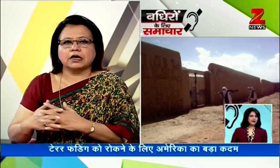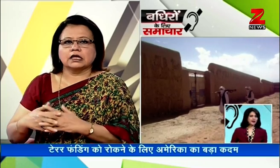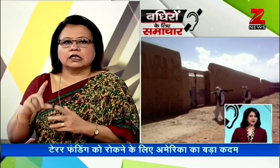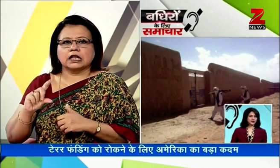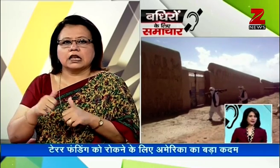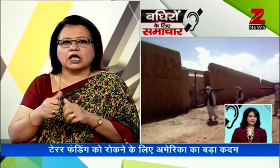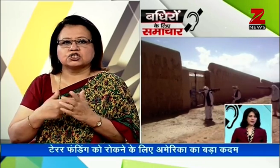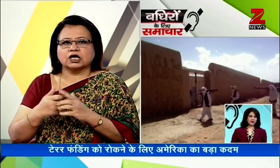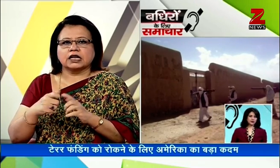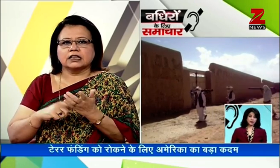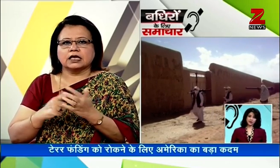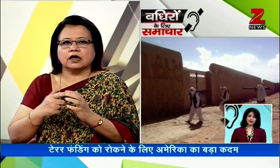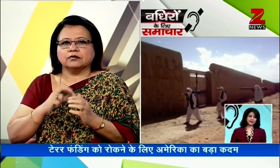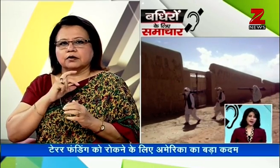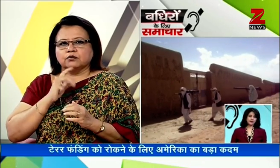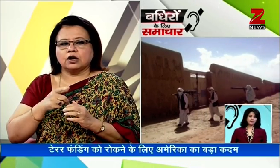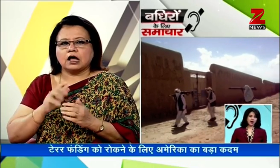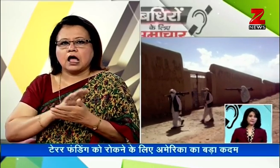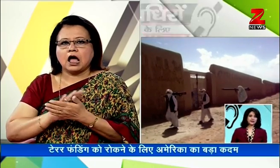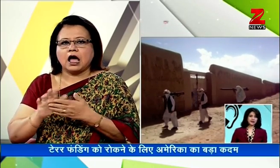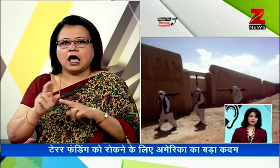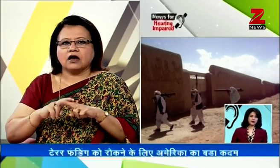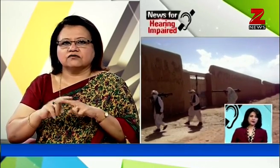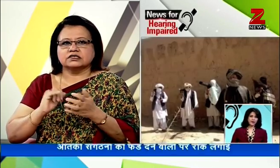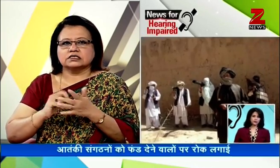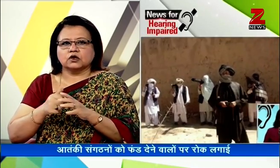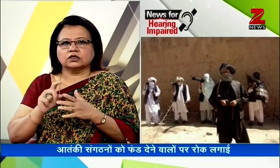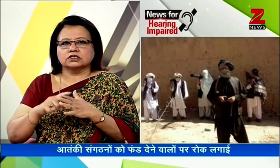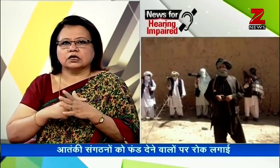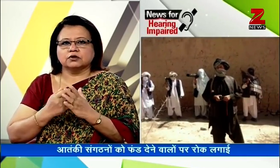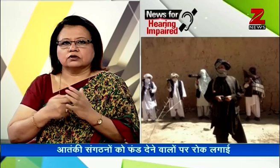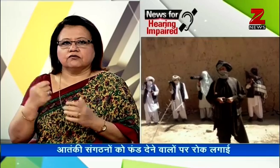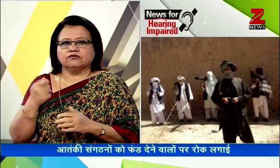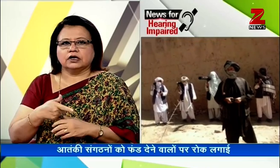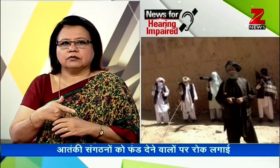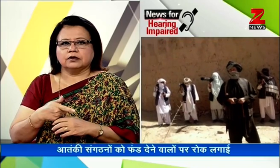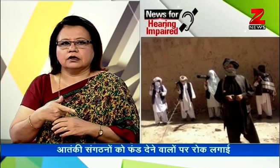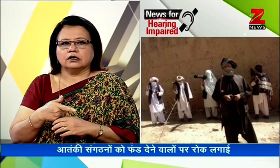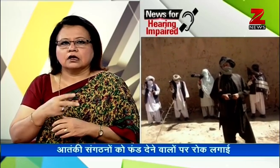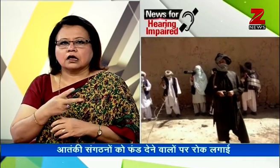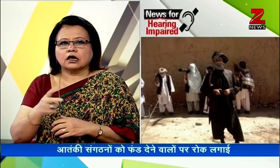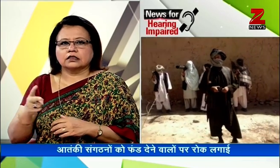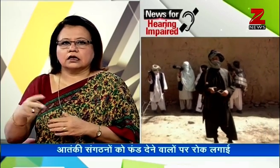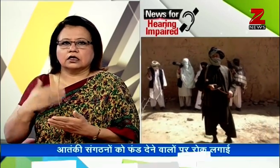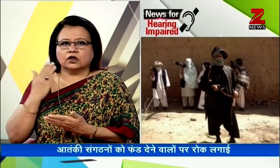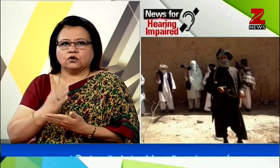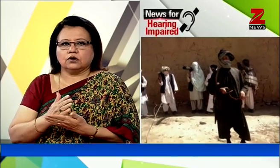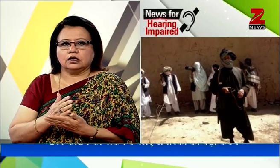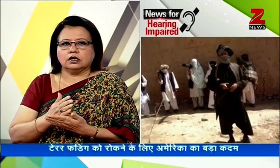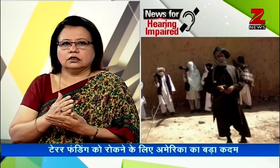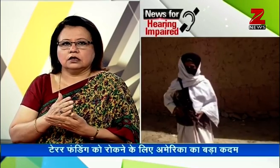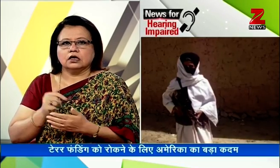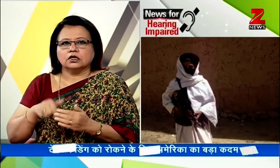और अमेरिका ने लश्करे तैयबा पर शिकंजा कसा है। हाफिज सईद के जमात उद्दावा की फंडिंग पर कई तरह की रोक